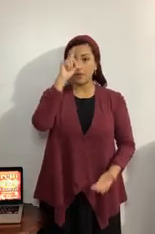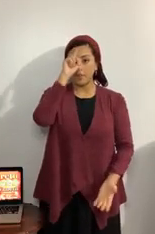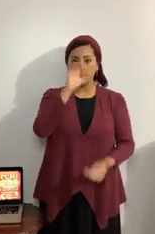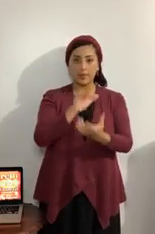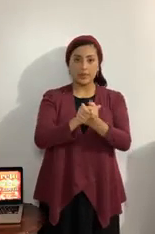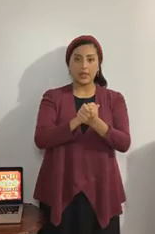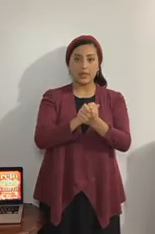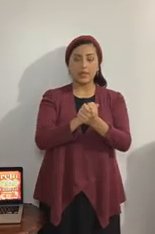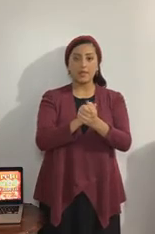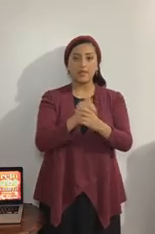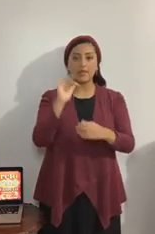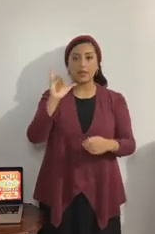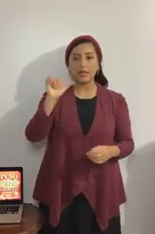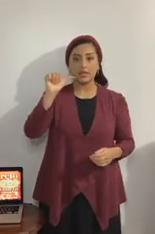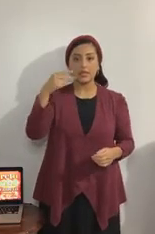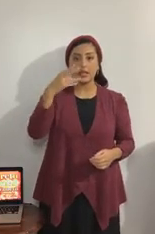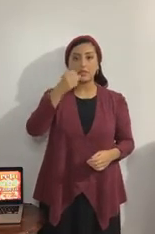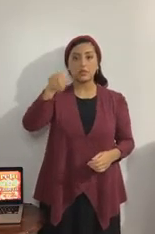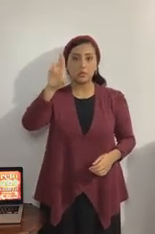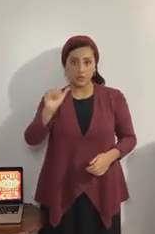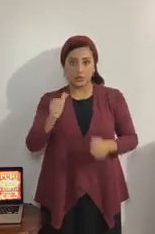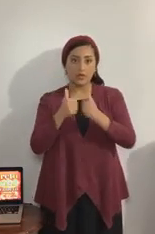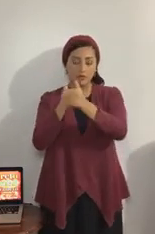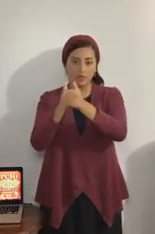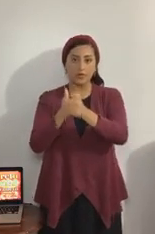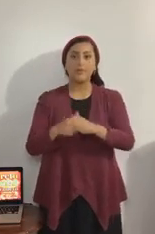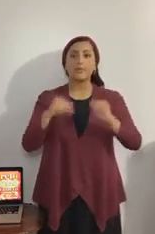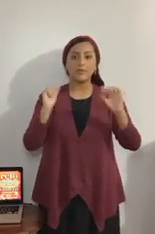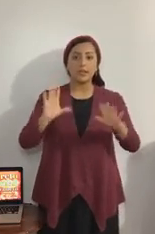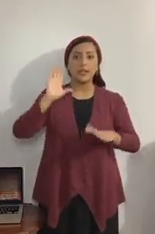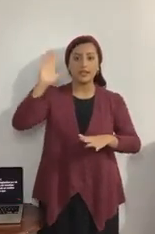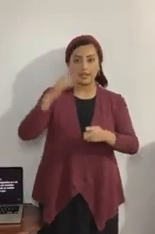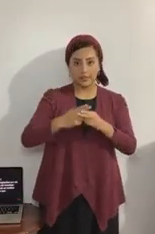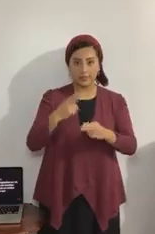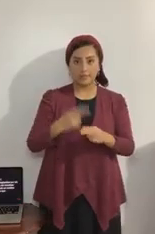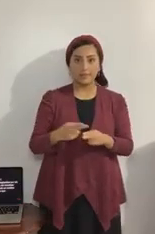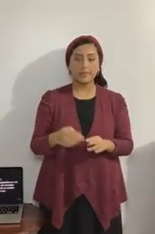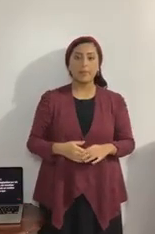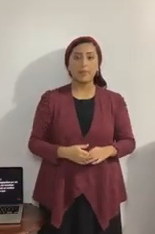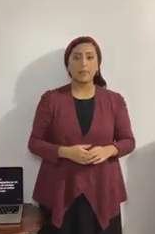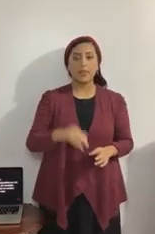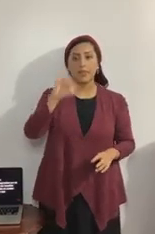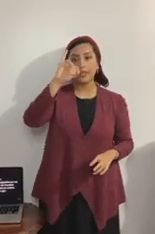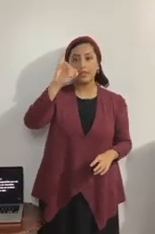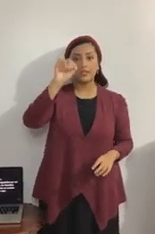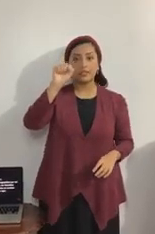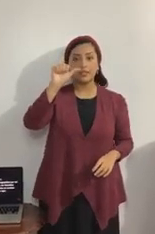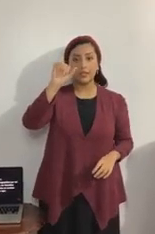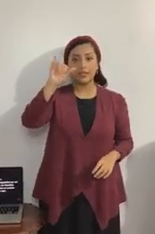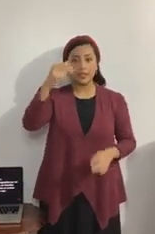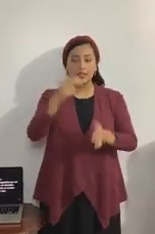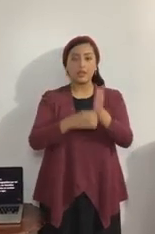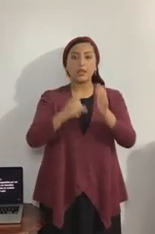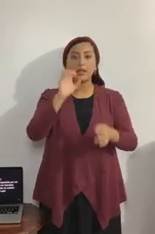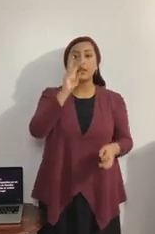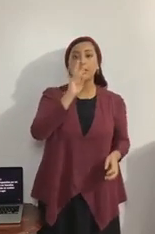del Mesías. Su nombre es Yahshua. Bendito es su nombre. Isaías 65, verso 1 al verso